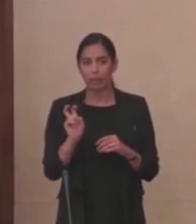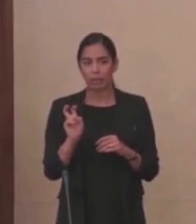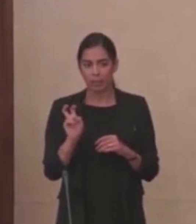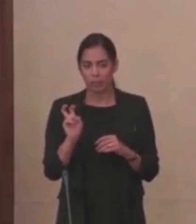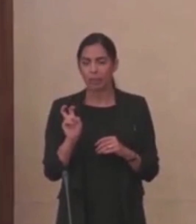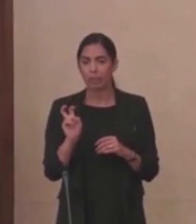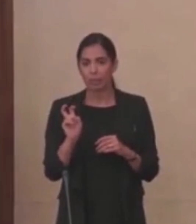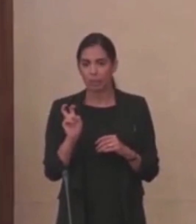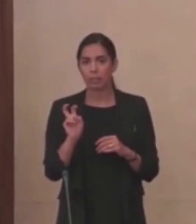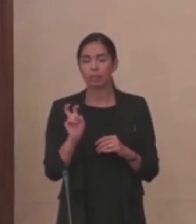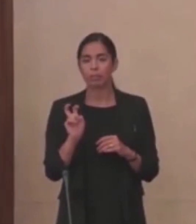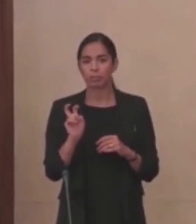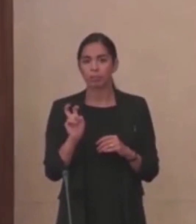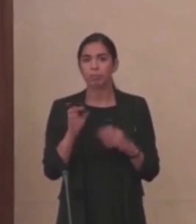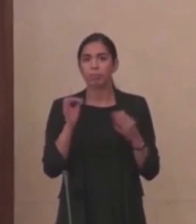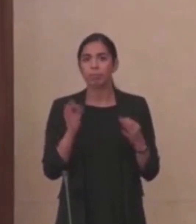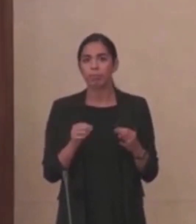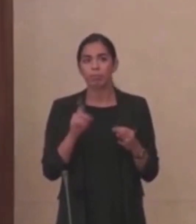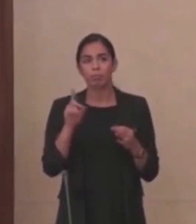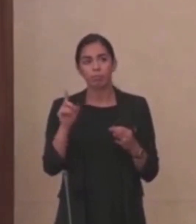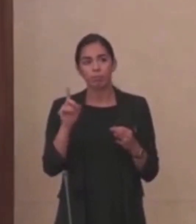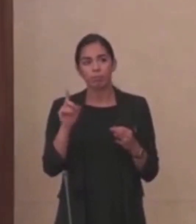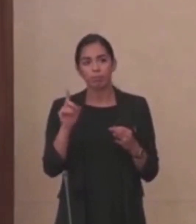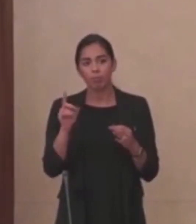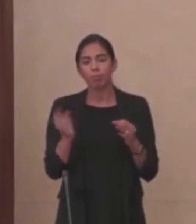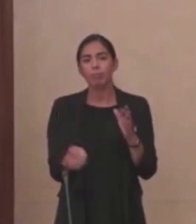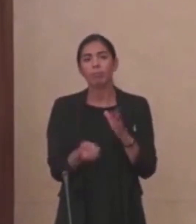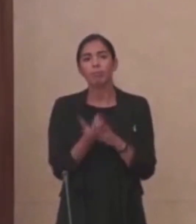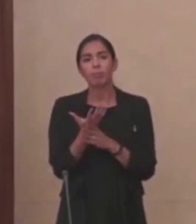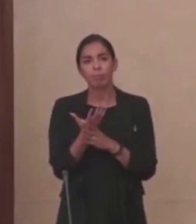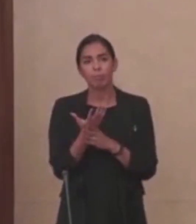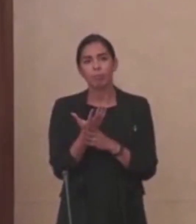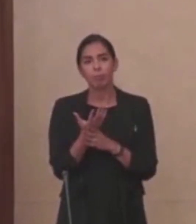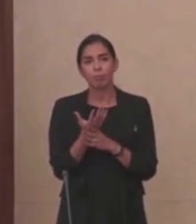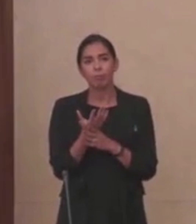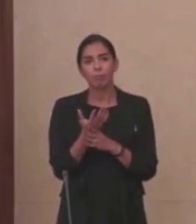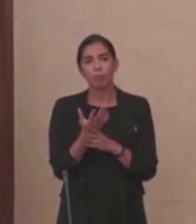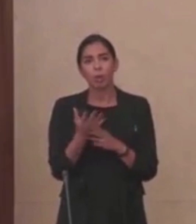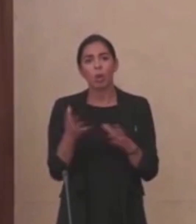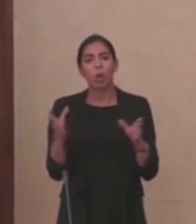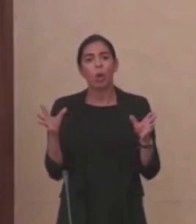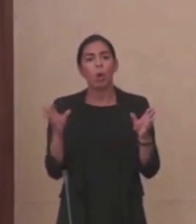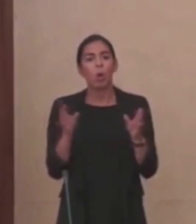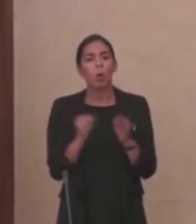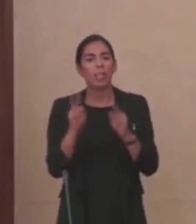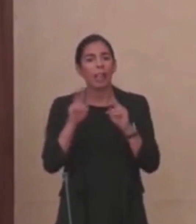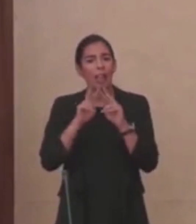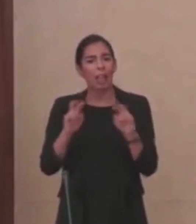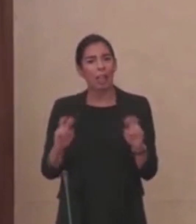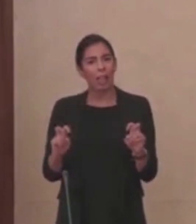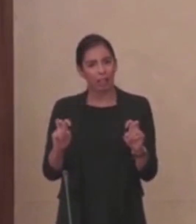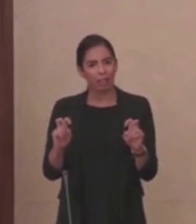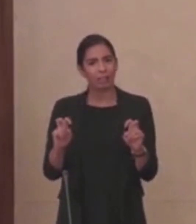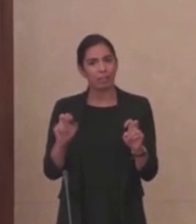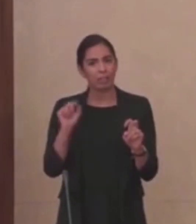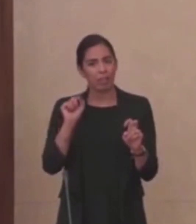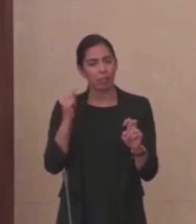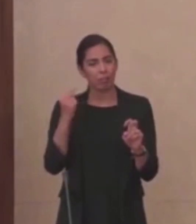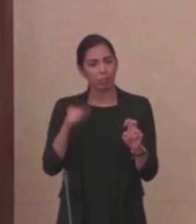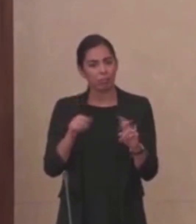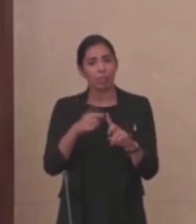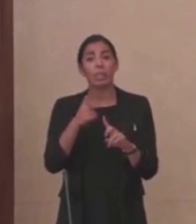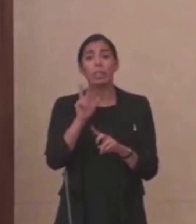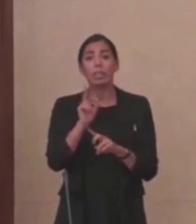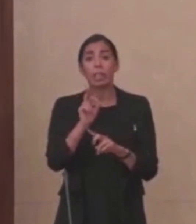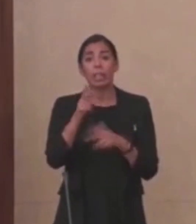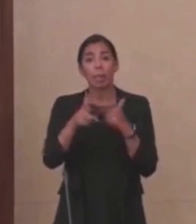En mars 2020, on a créé les USCA, les unités spéciales